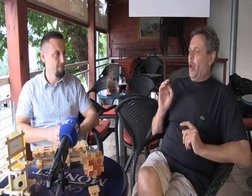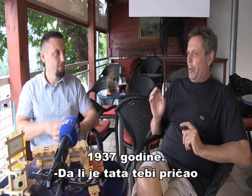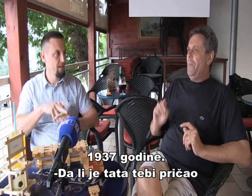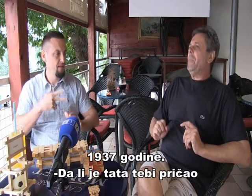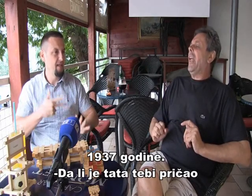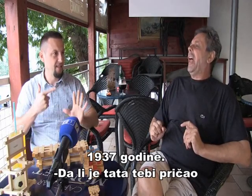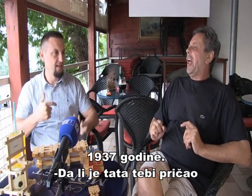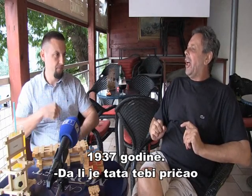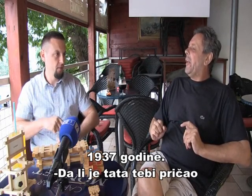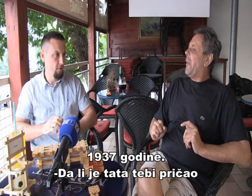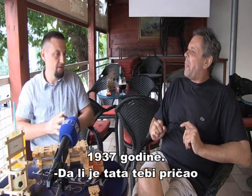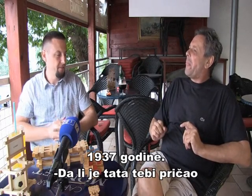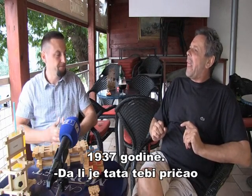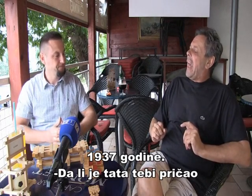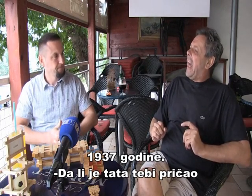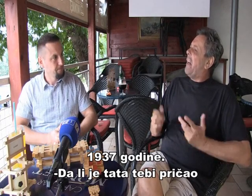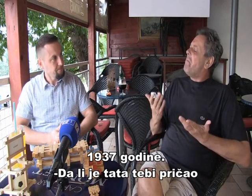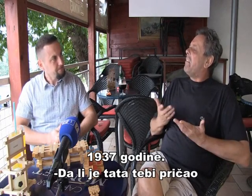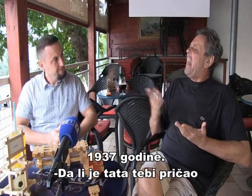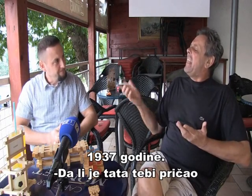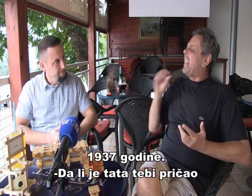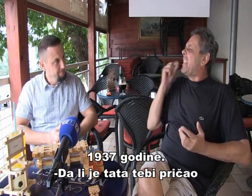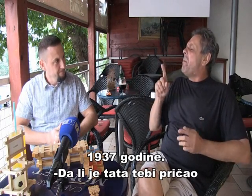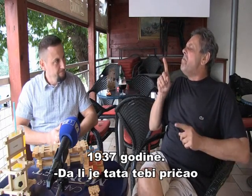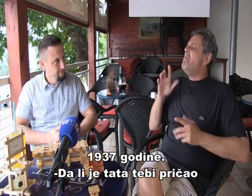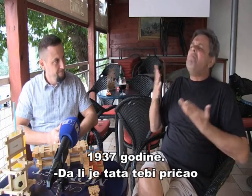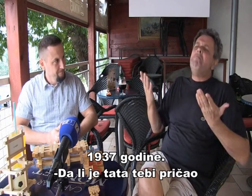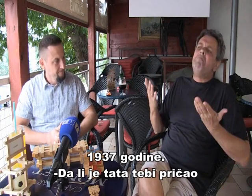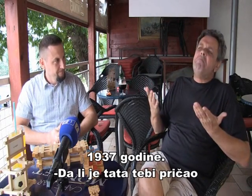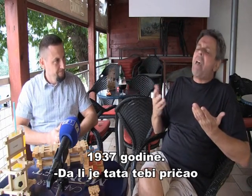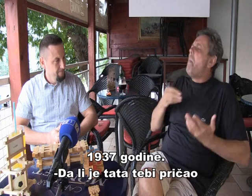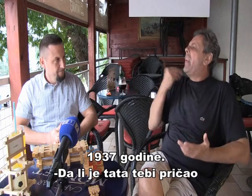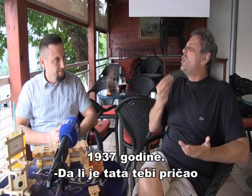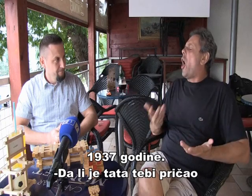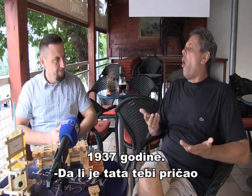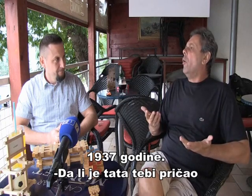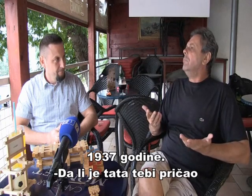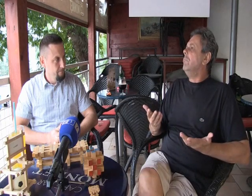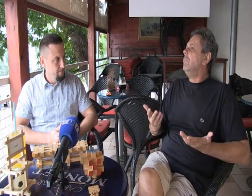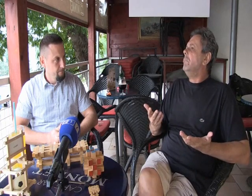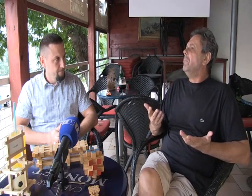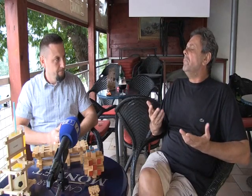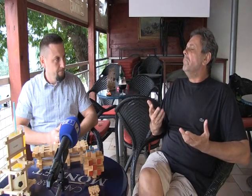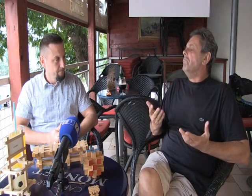Dobro. 37. godine. Da li je tata tebi pričao